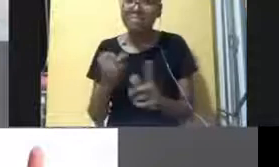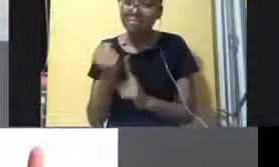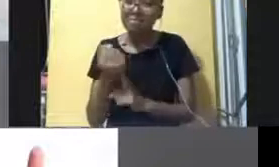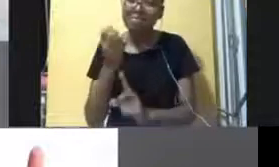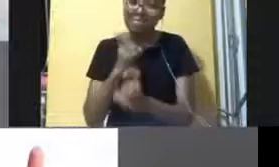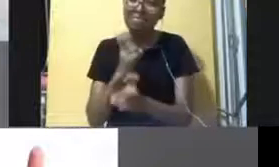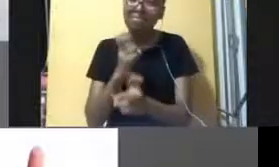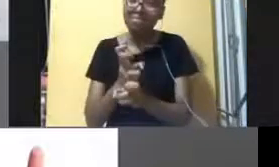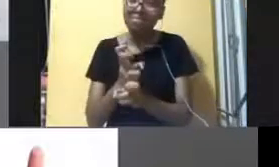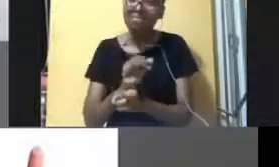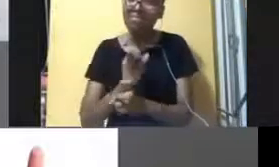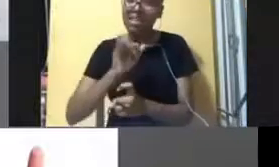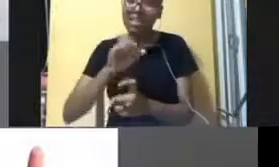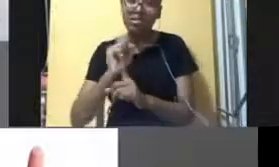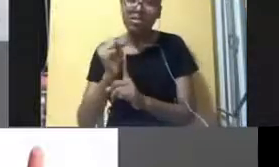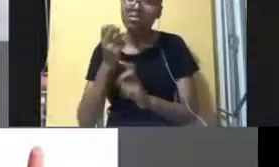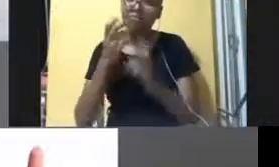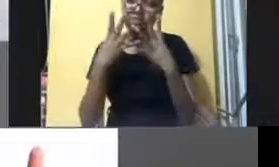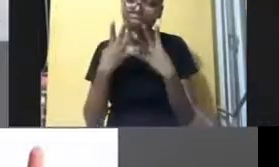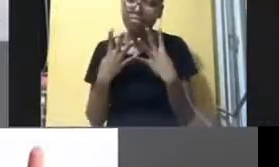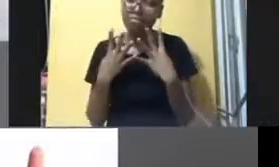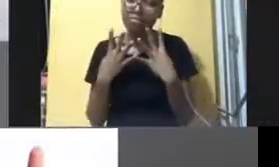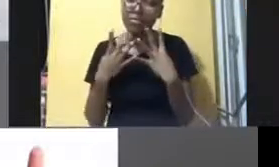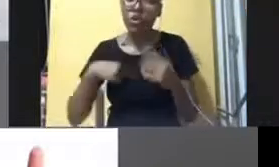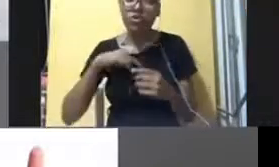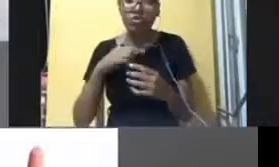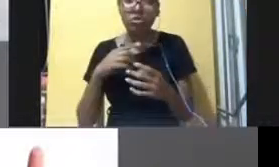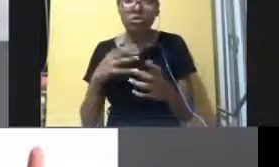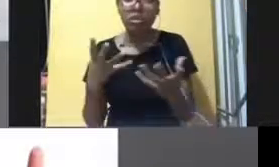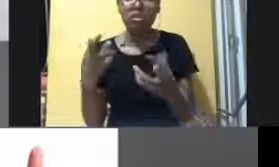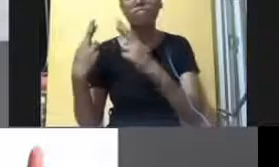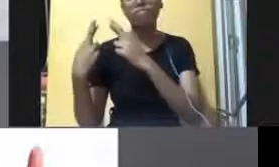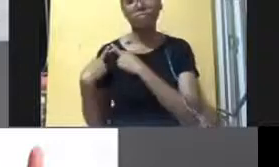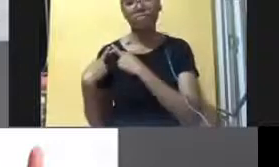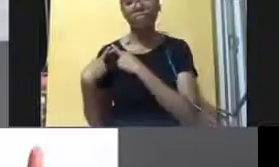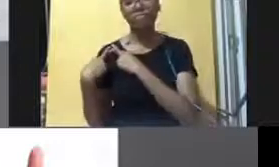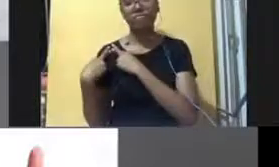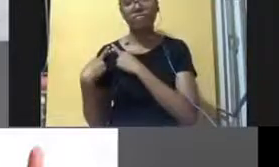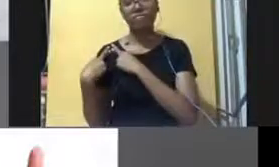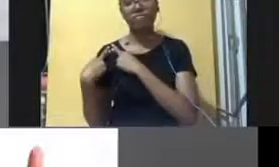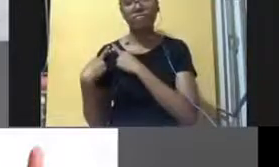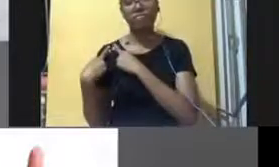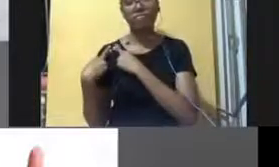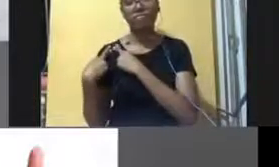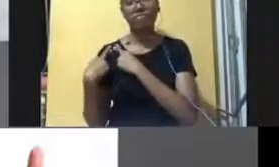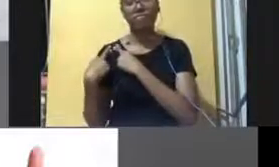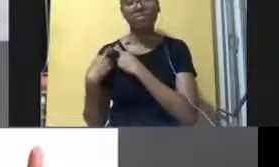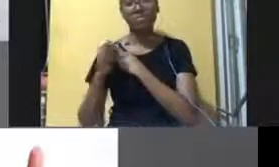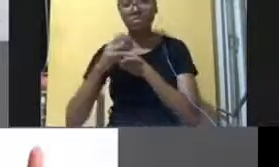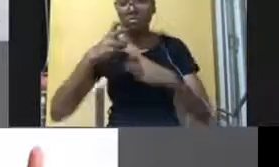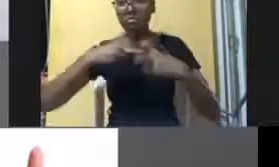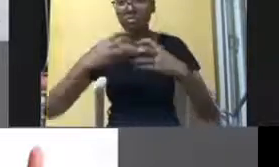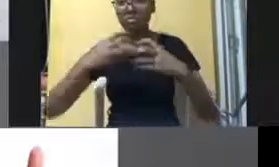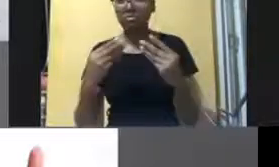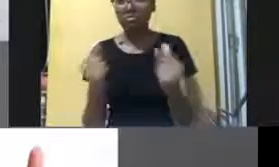que nosotros somos los responsables de abordar ese problema. Es problema de nosotros, no